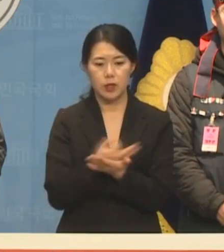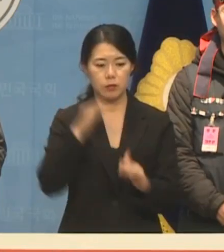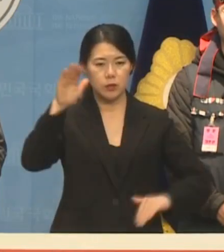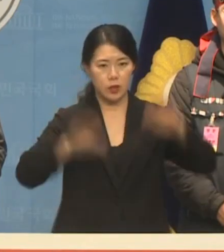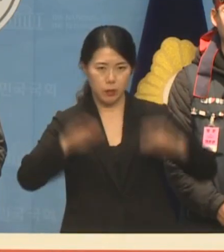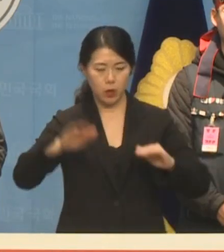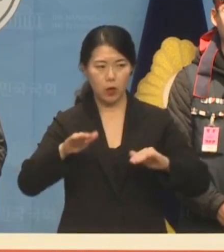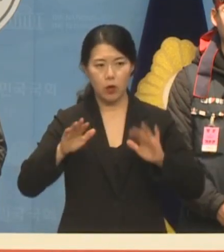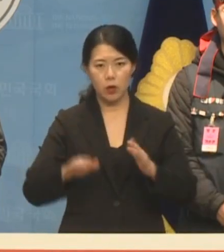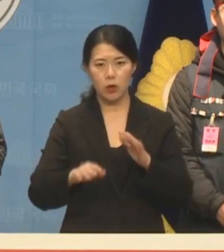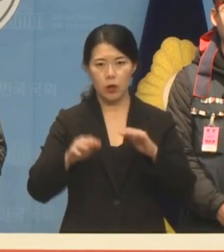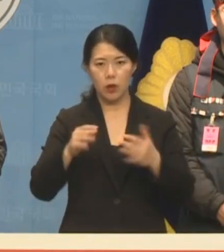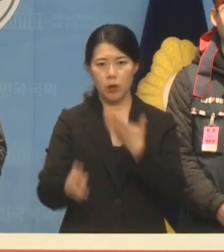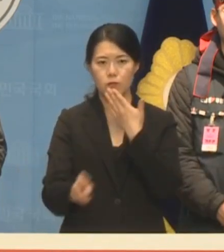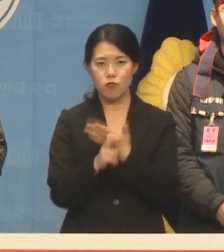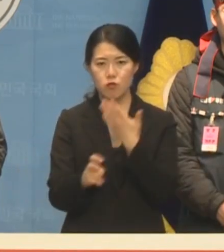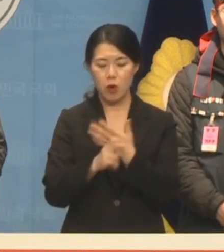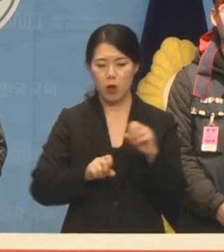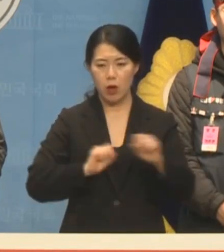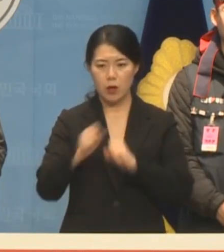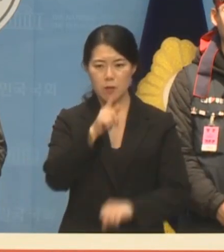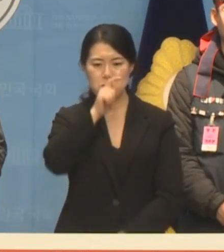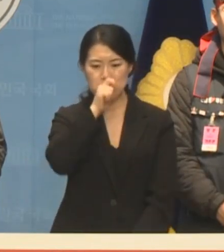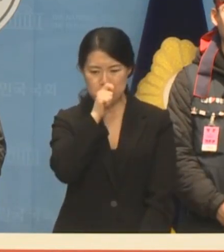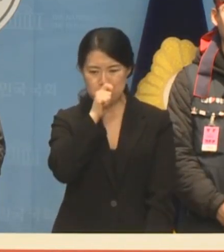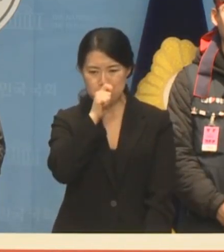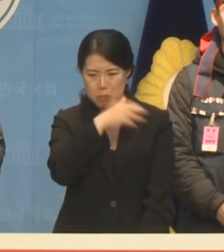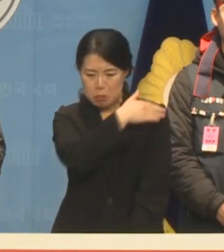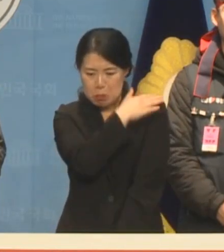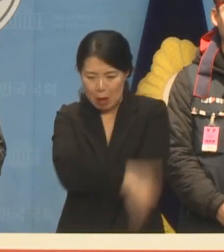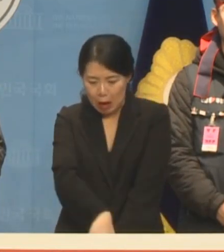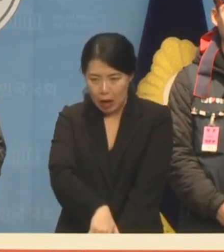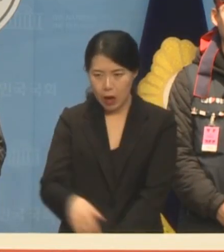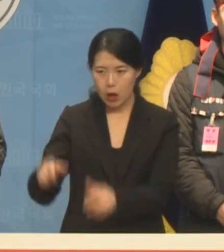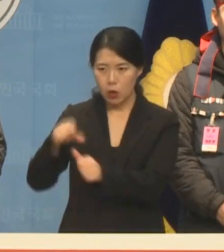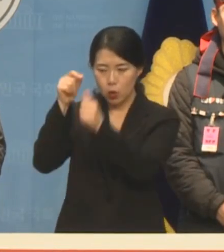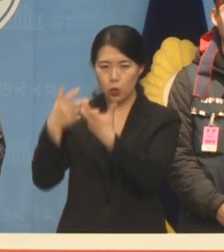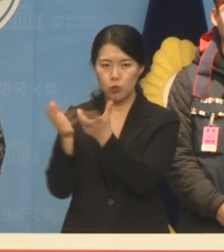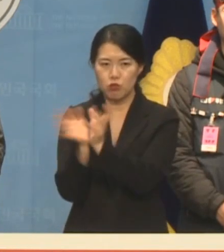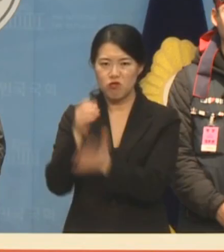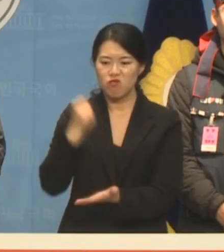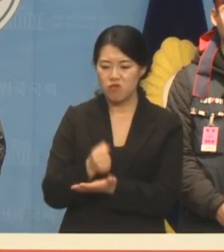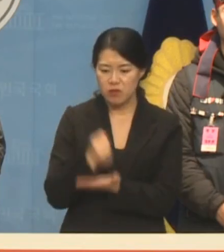명백한 불법행위 묵인 방조하는 고용노동부 규탄한다.